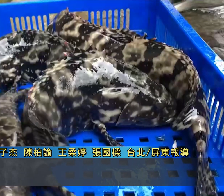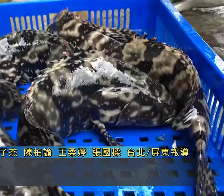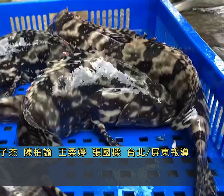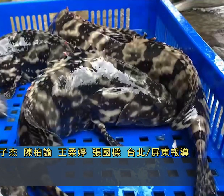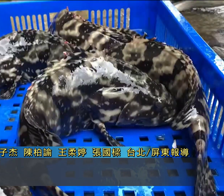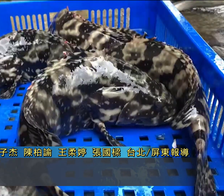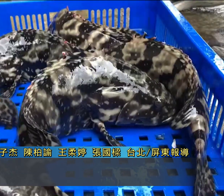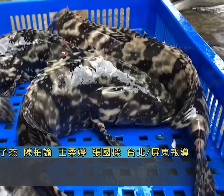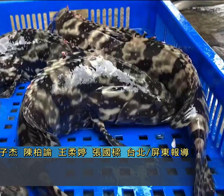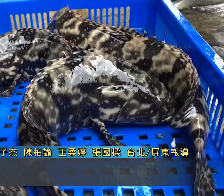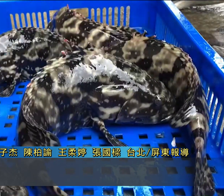张国良台北、屏东报道。